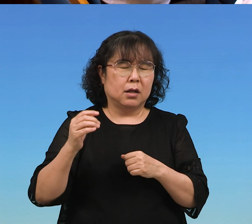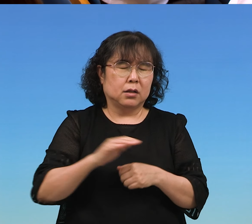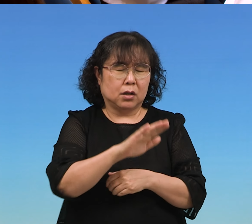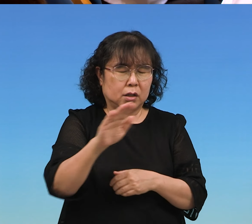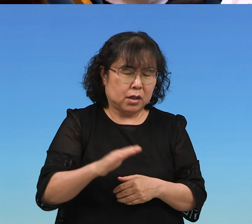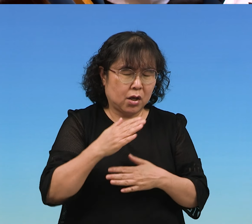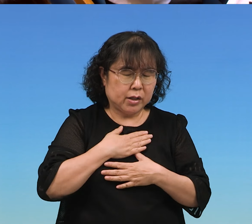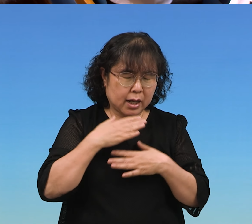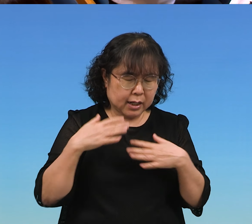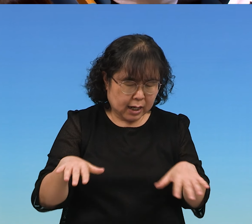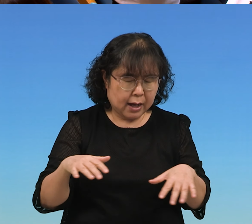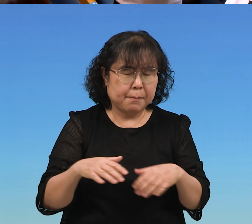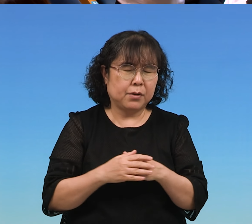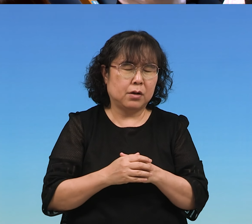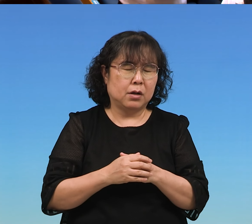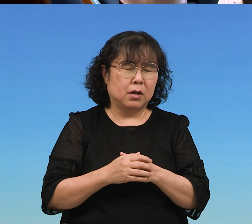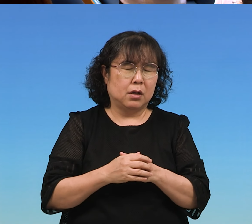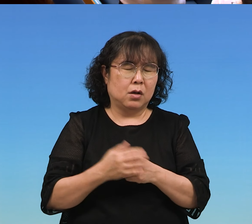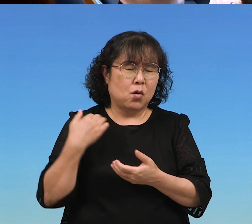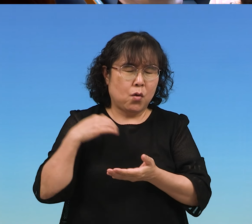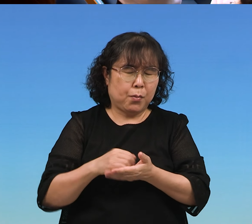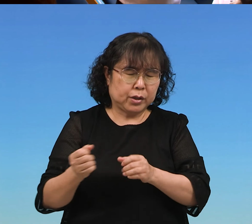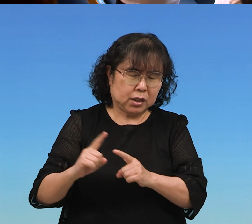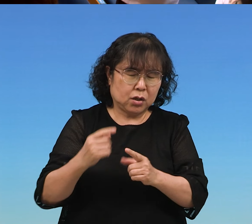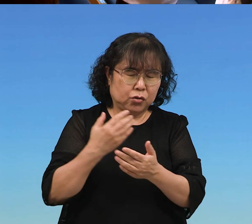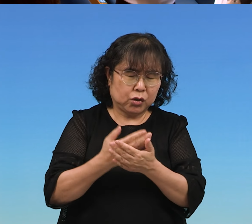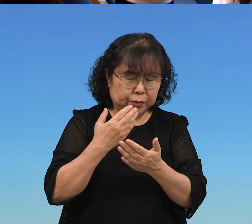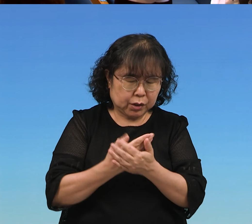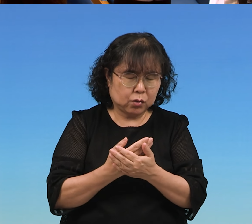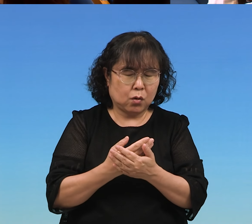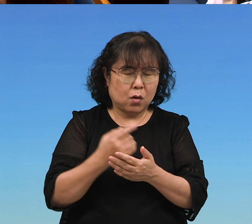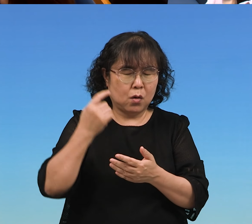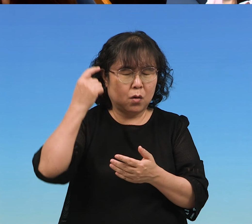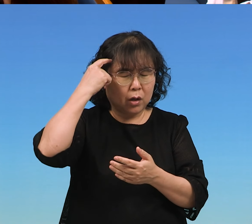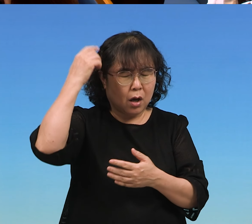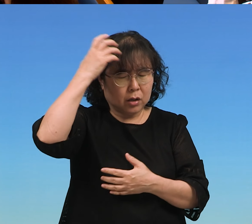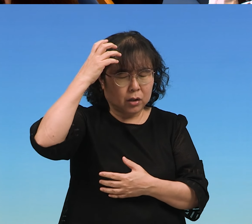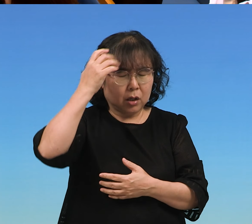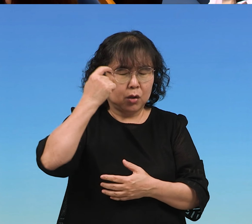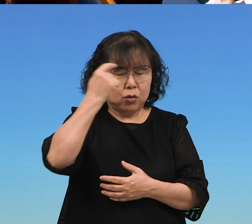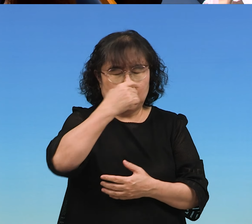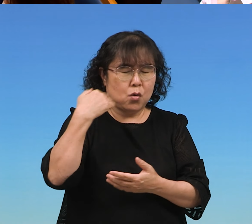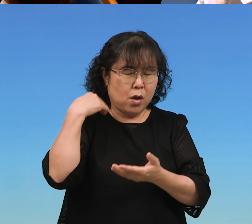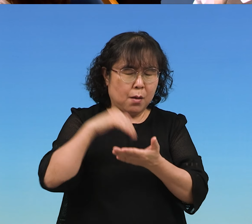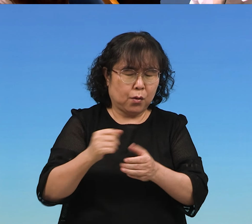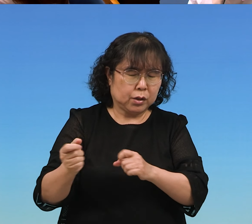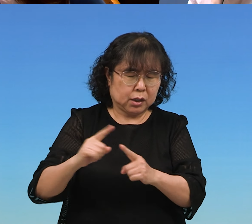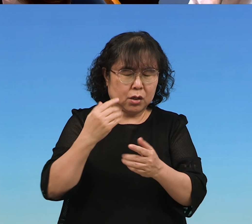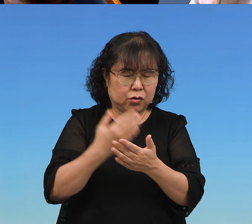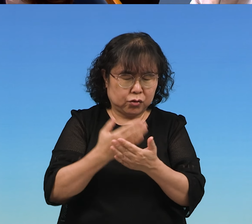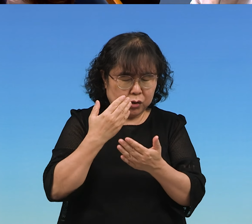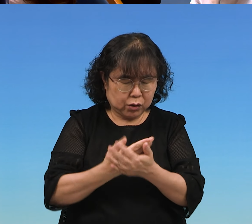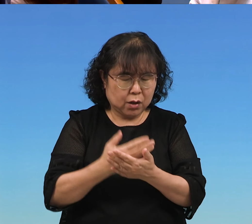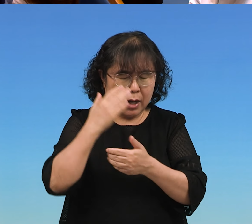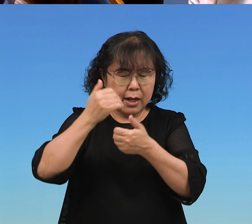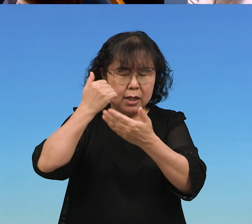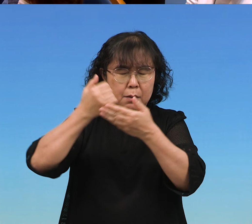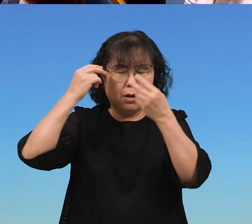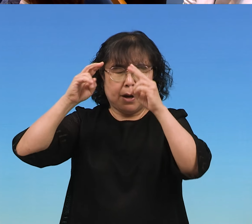먼저 저희들의 영향을 받으시고 영적인 안목을 해보시고 그리고는 한번 하나님 우리 전원을